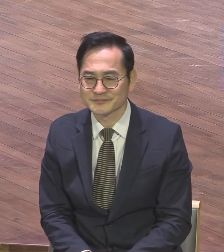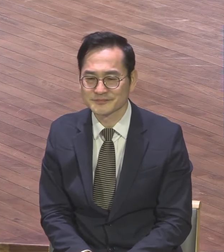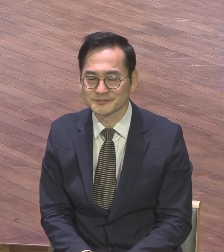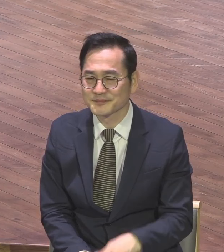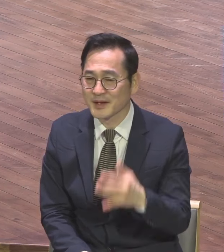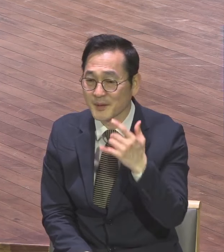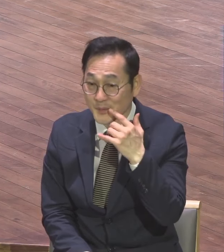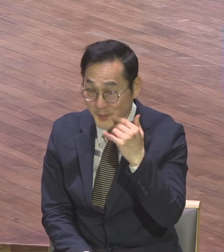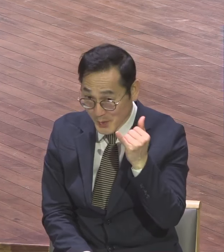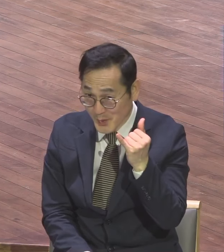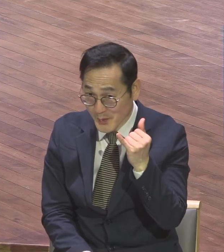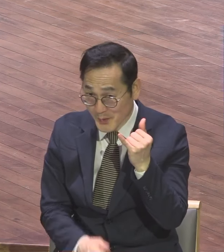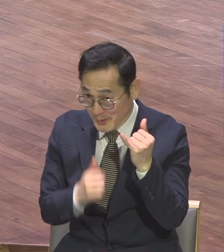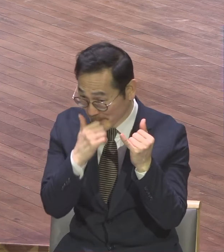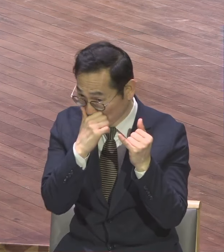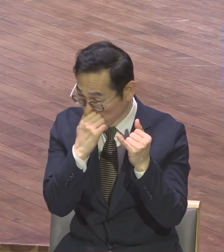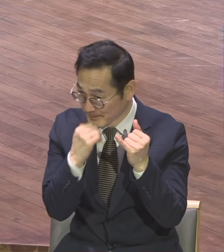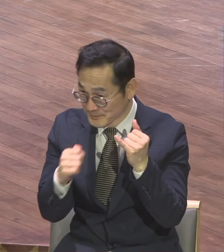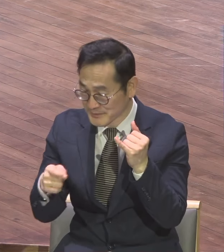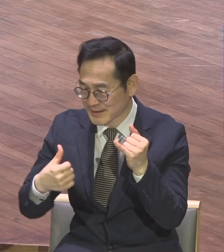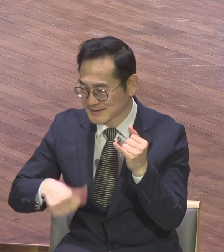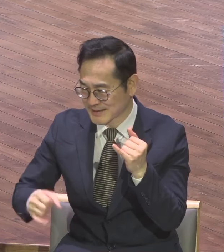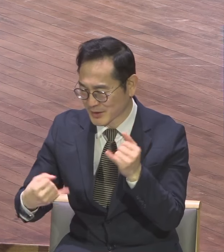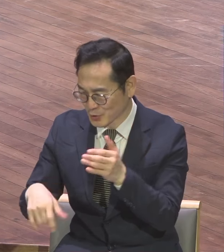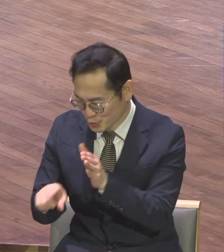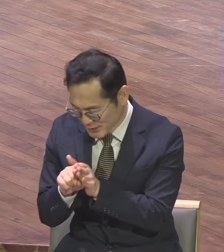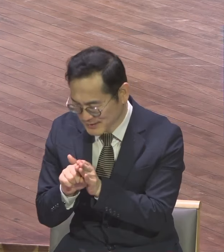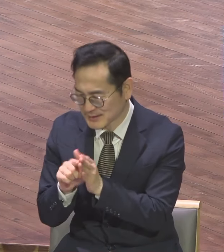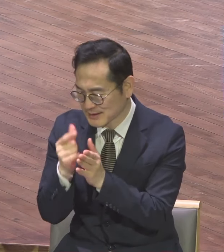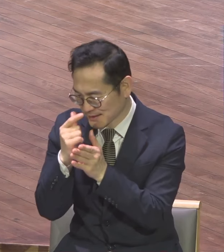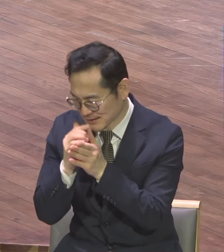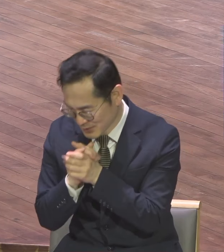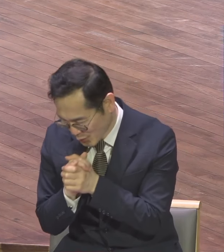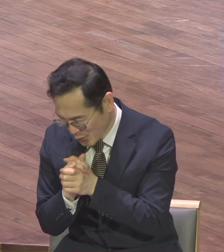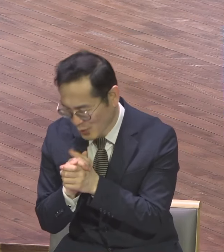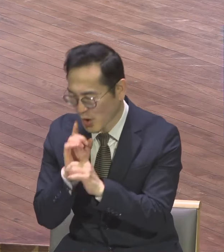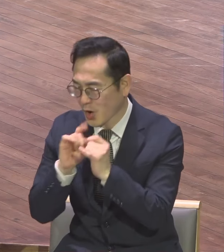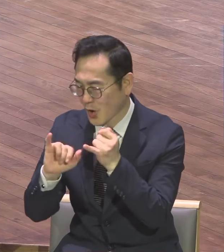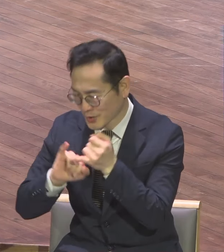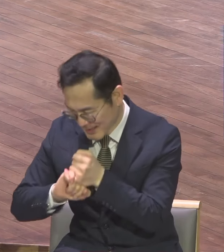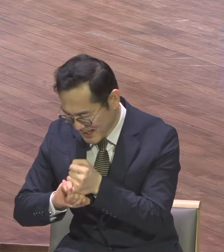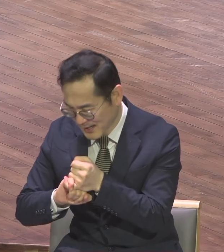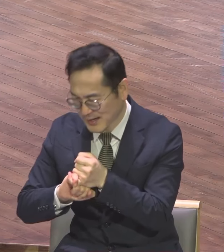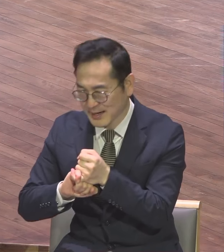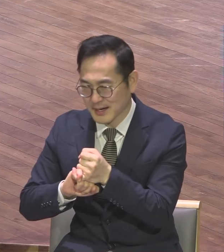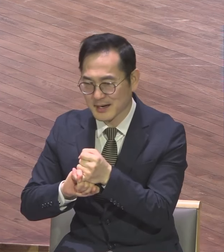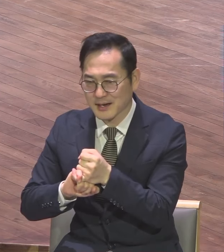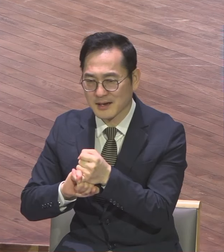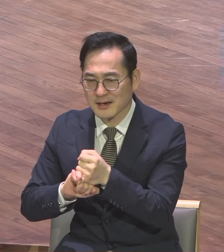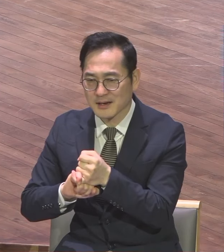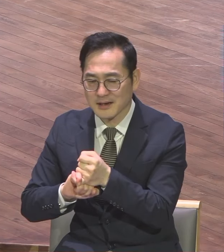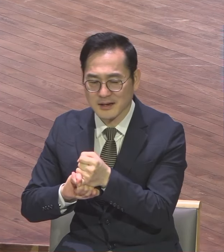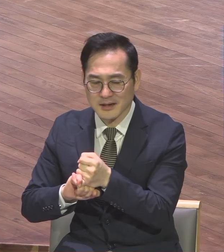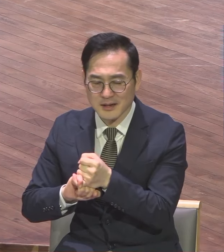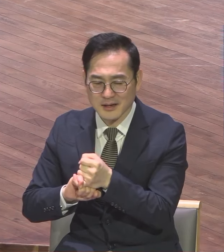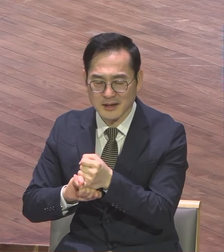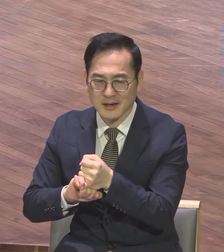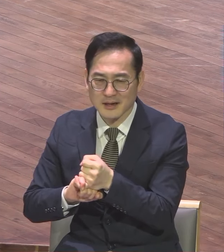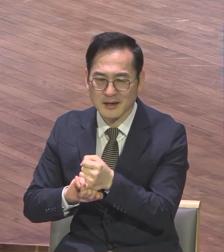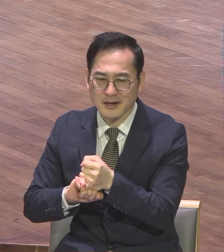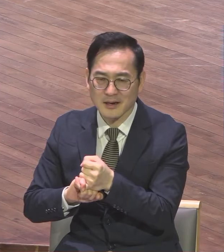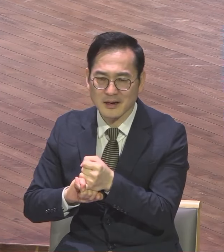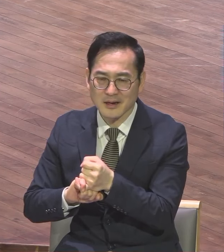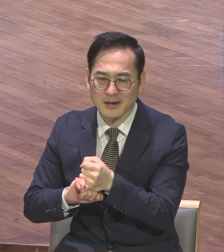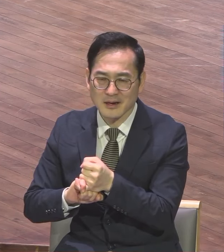부모가 자식을 위한 간구, 언약적 기도 한마디도 안 떨어집니다. 우리